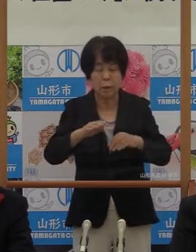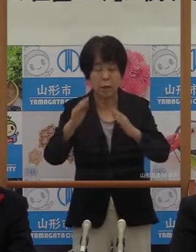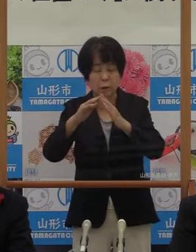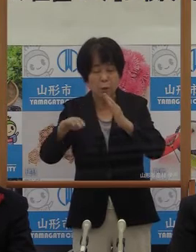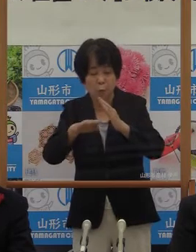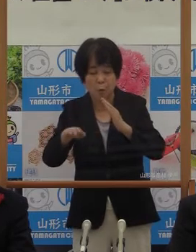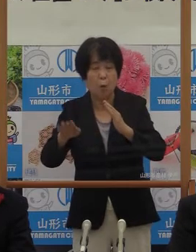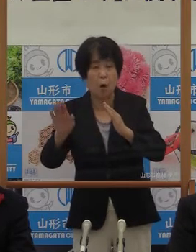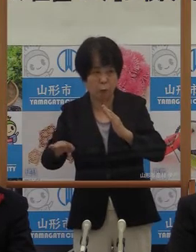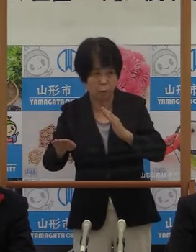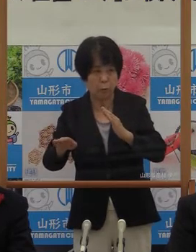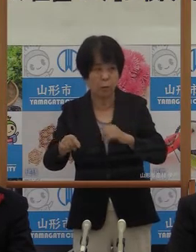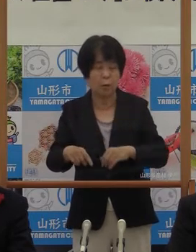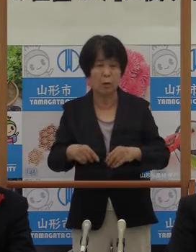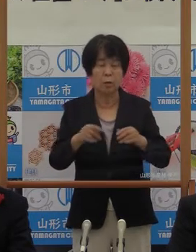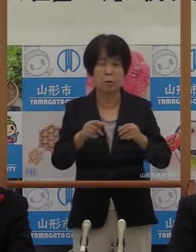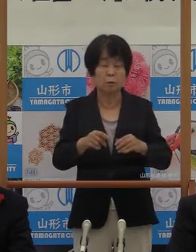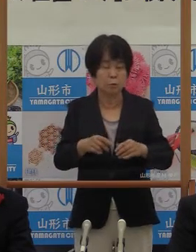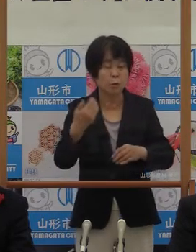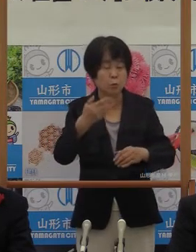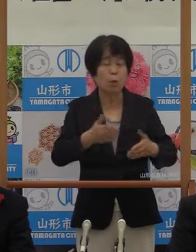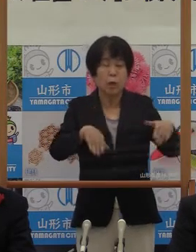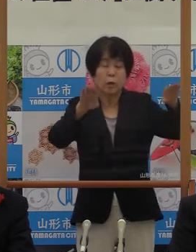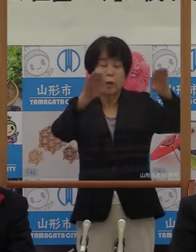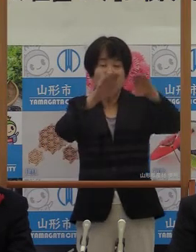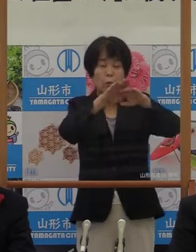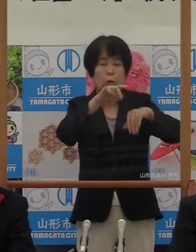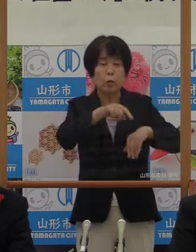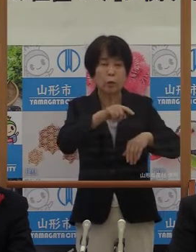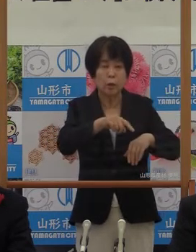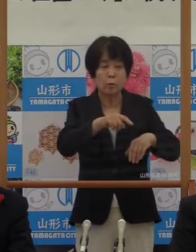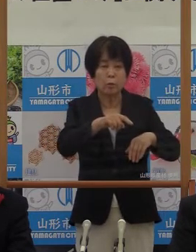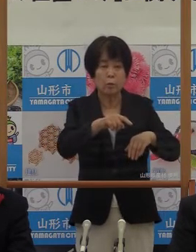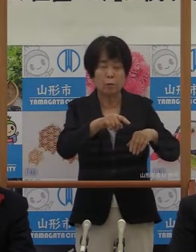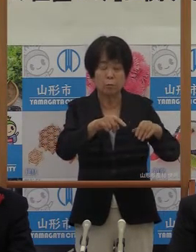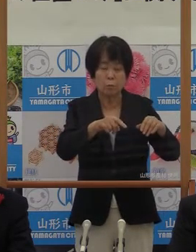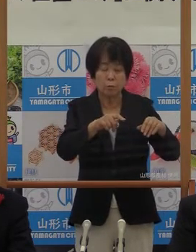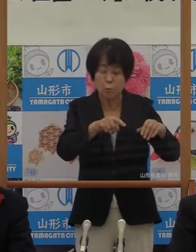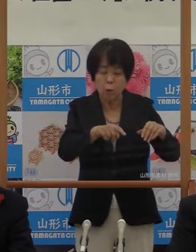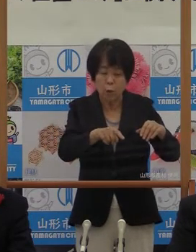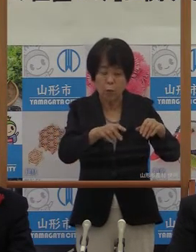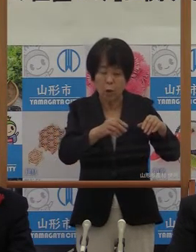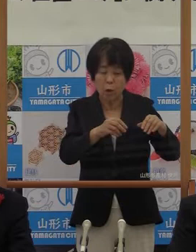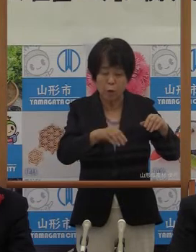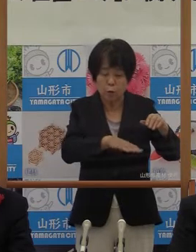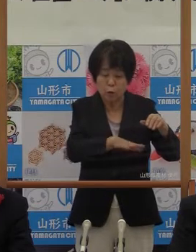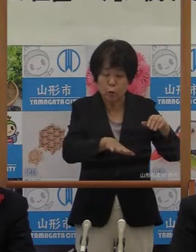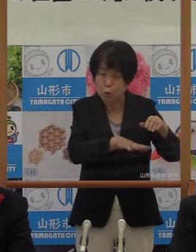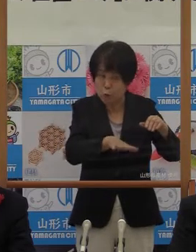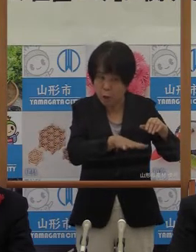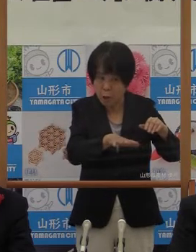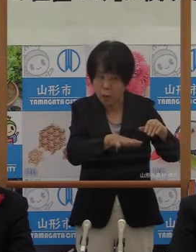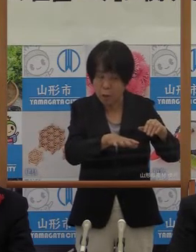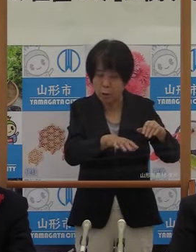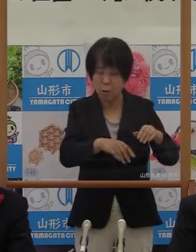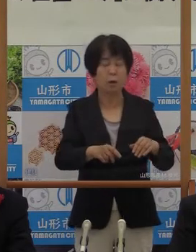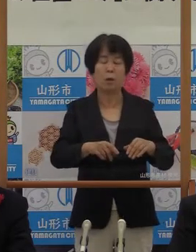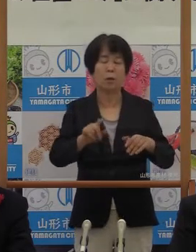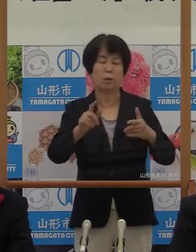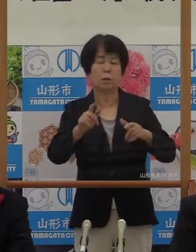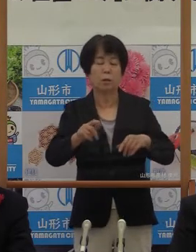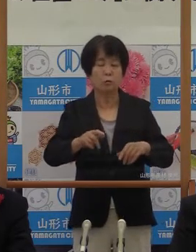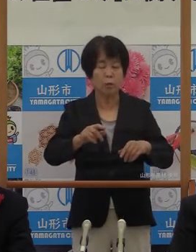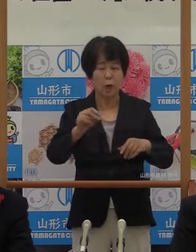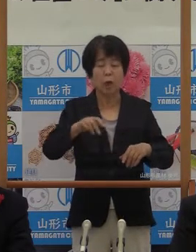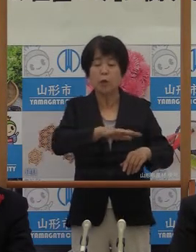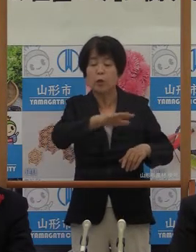ます。 建物には延べ床ってことでいいんですよ。 敷地の面積です。土地の